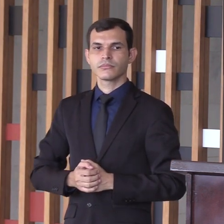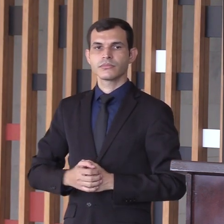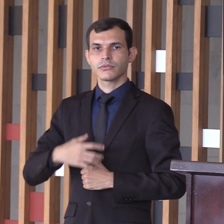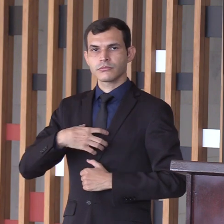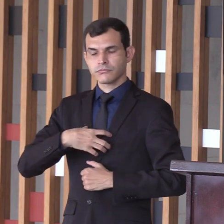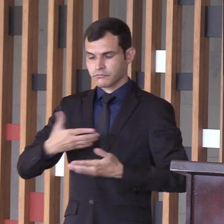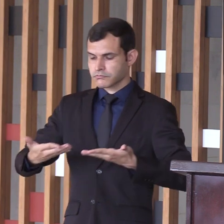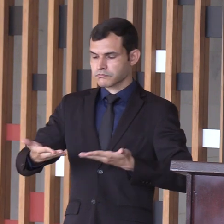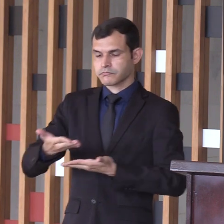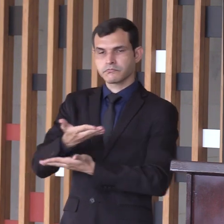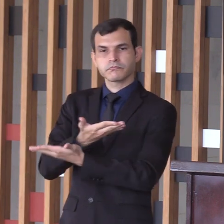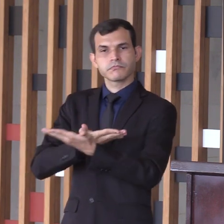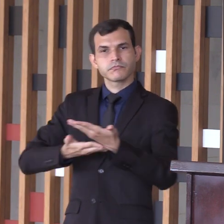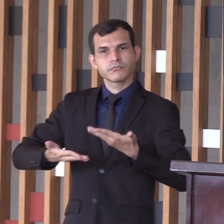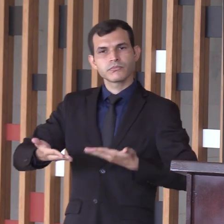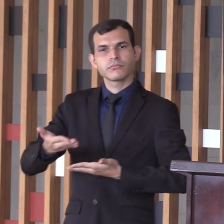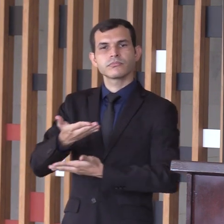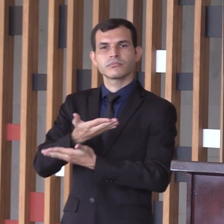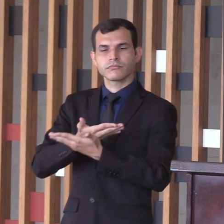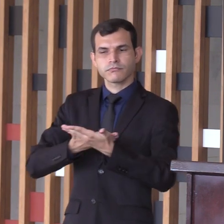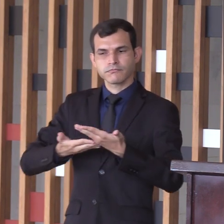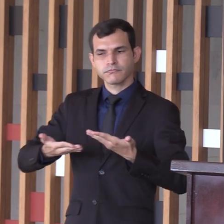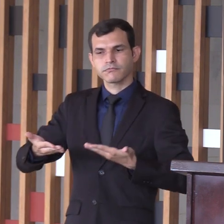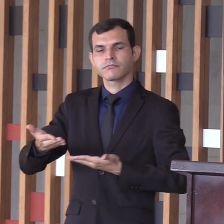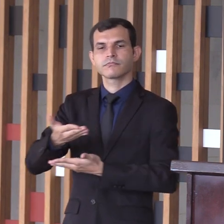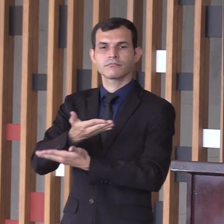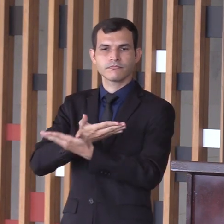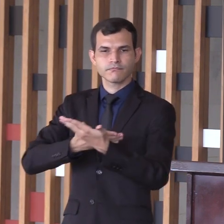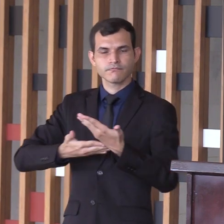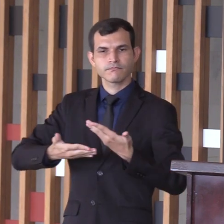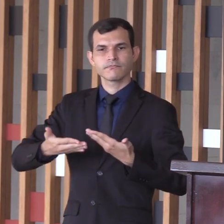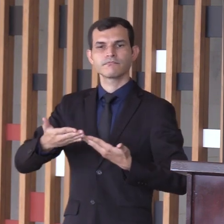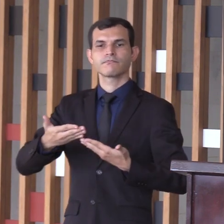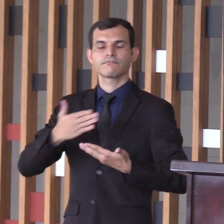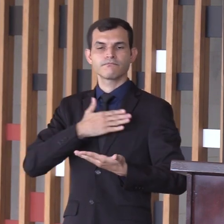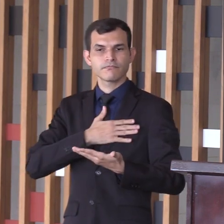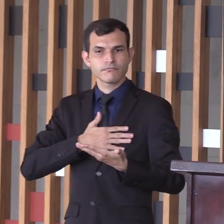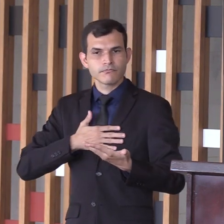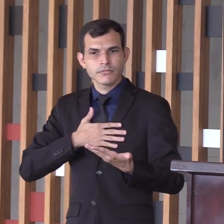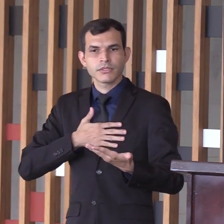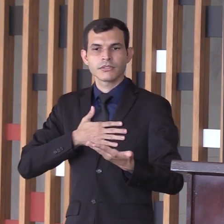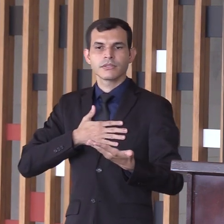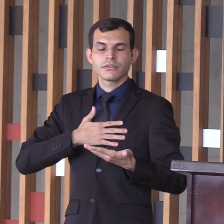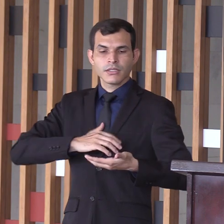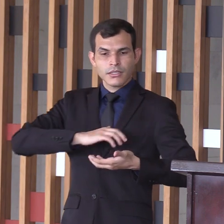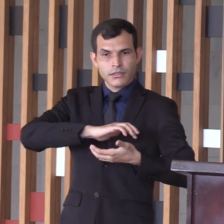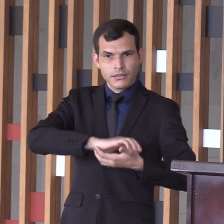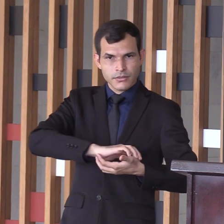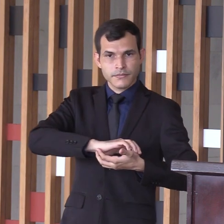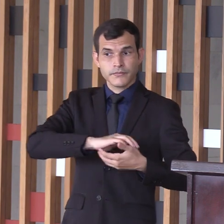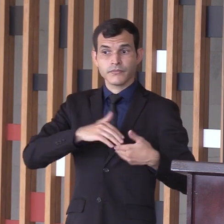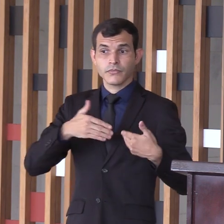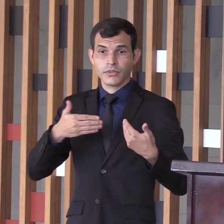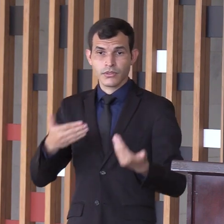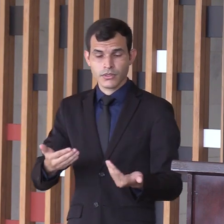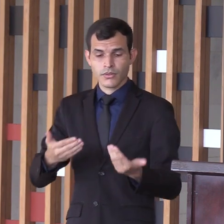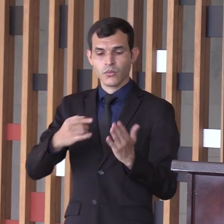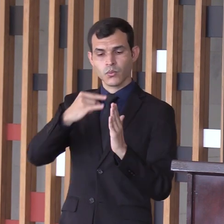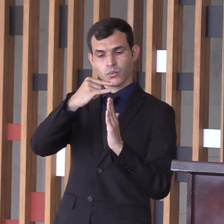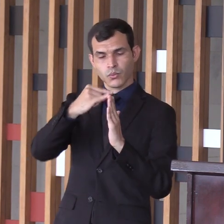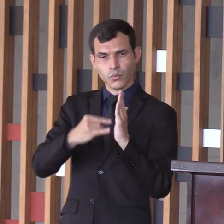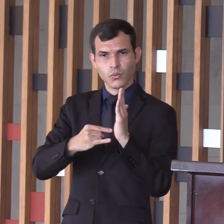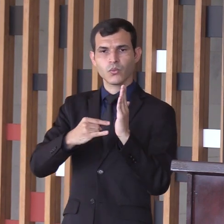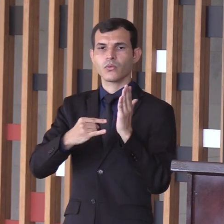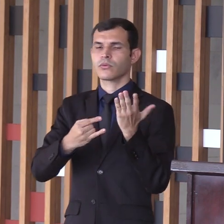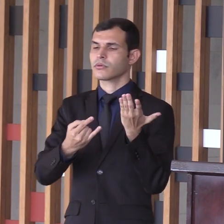parte do Itamaraty, que, ainda que não tivesse um documento assinado, tem nos dado todos os insumos,